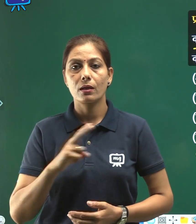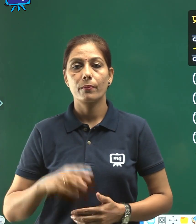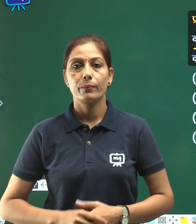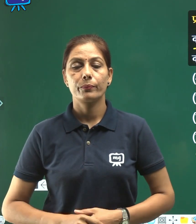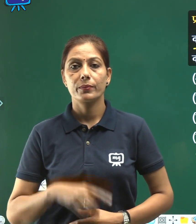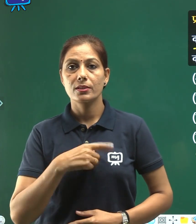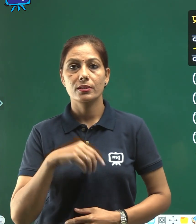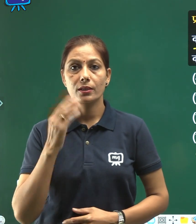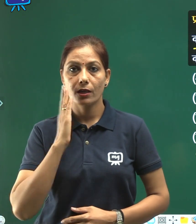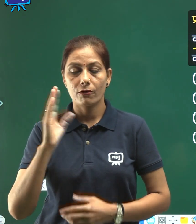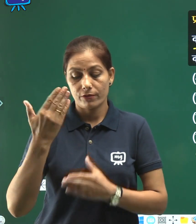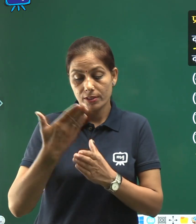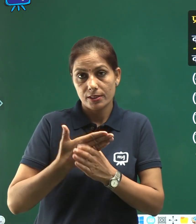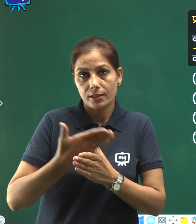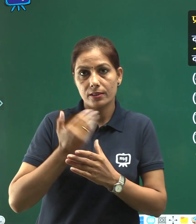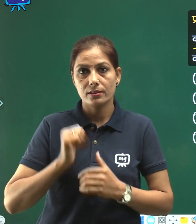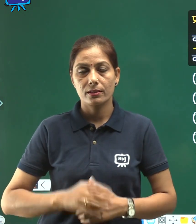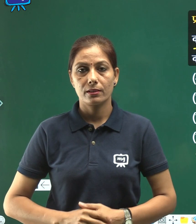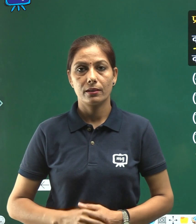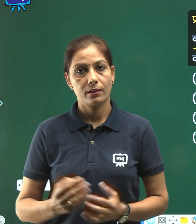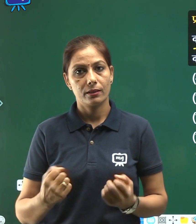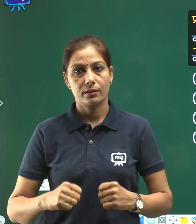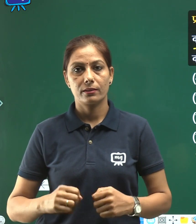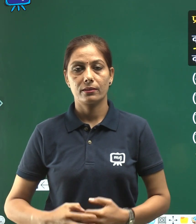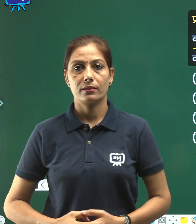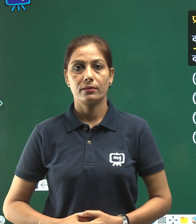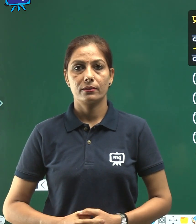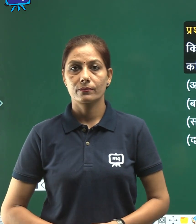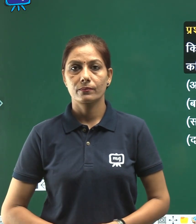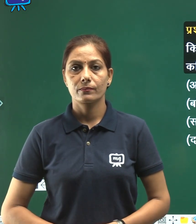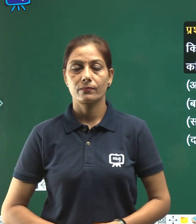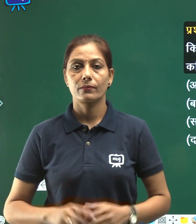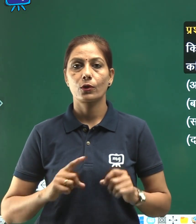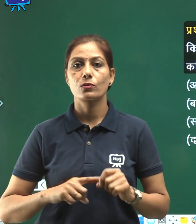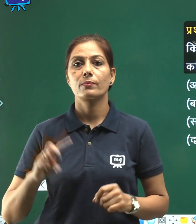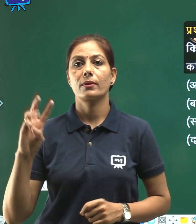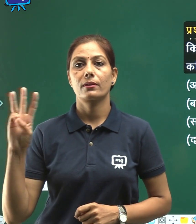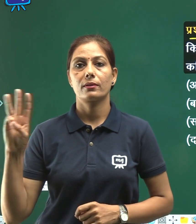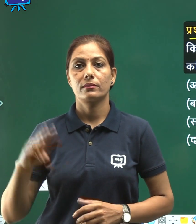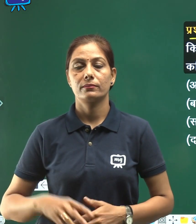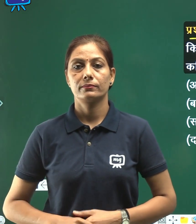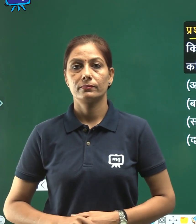इस काव्य संग्रह से ली गई है। प्रश्न 3,